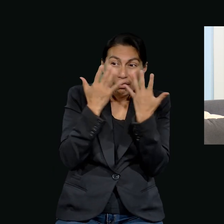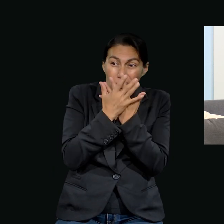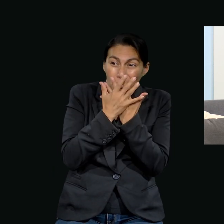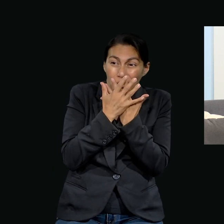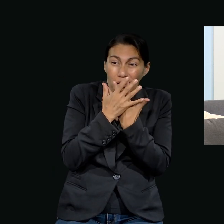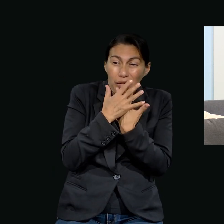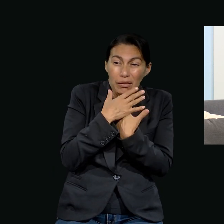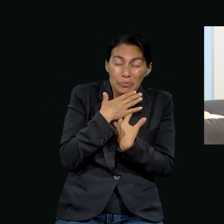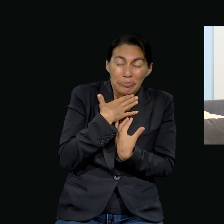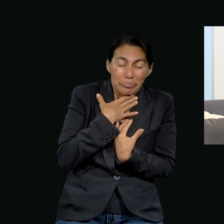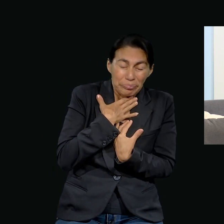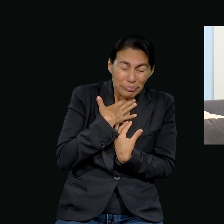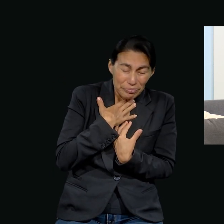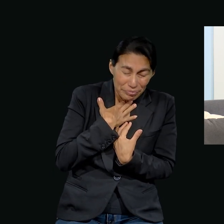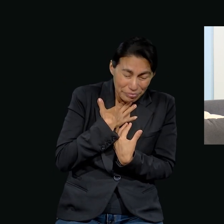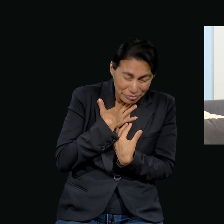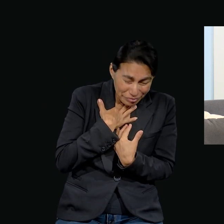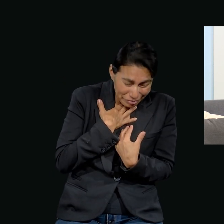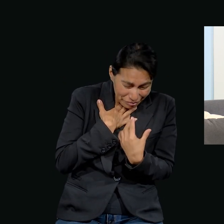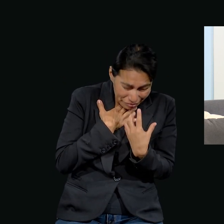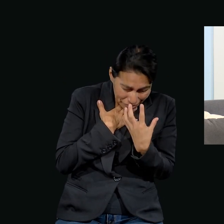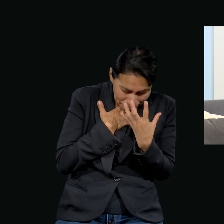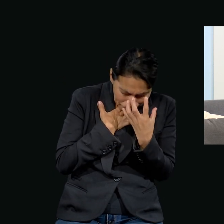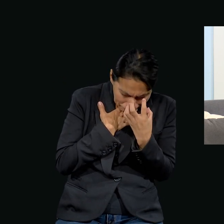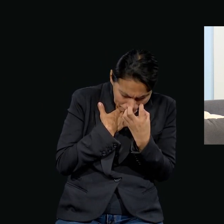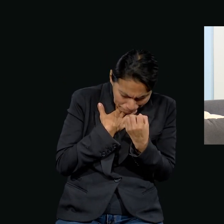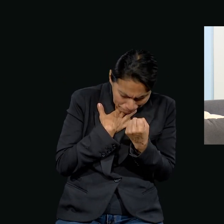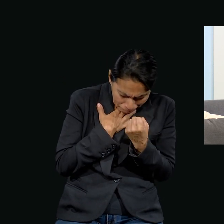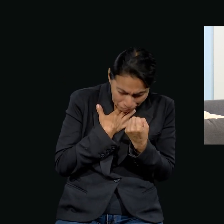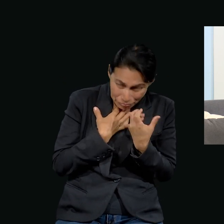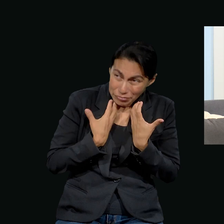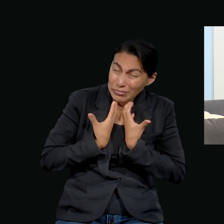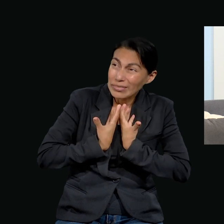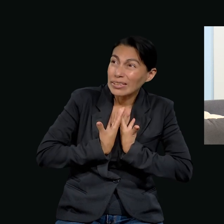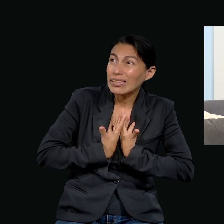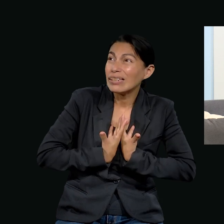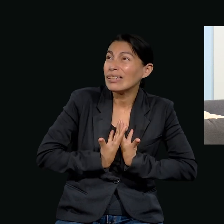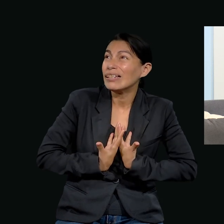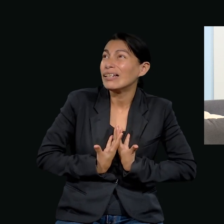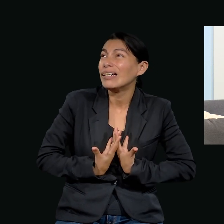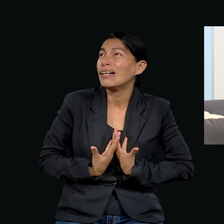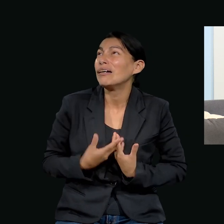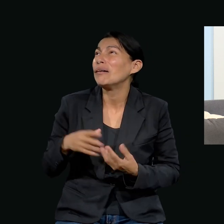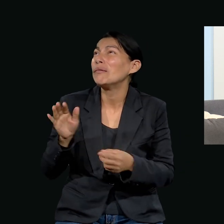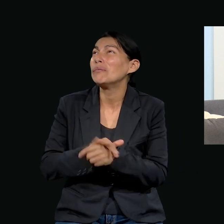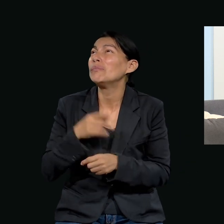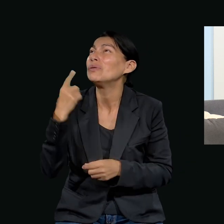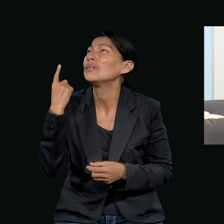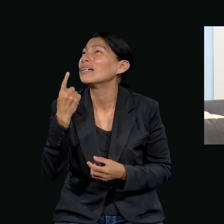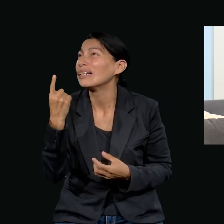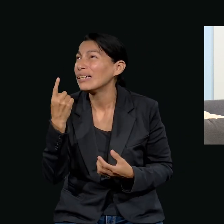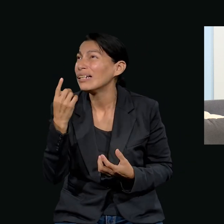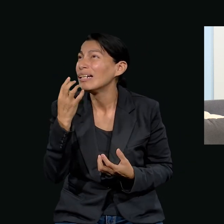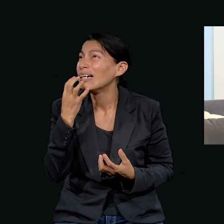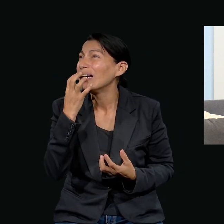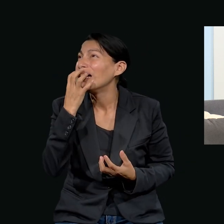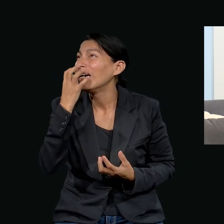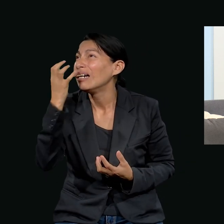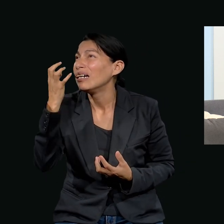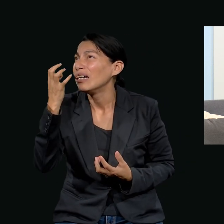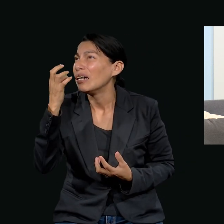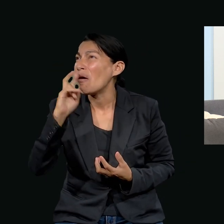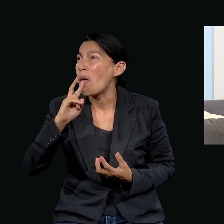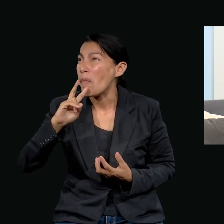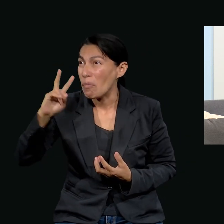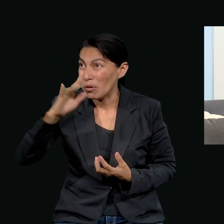Me apretó un nudo en el pecho y clamé a Dios y dije, Señor, ¿por qué? Y en ese momento no